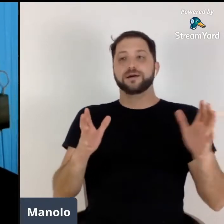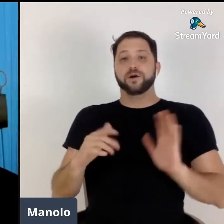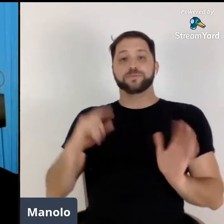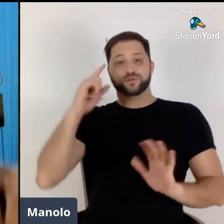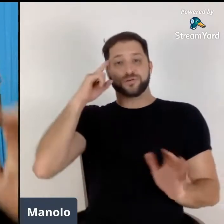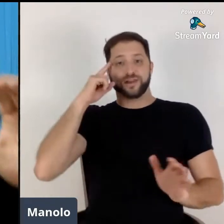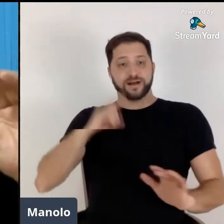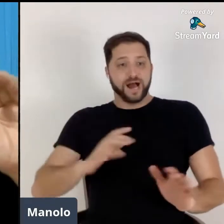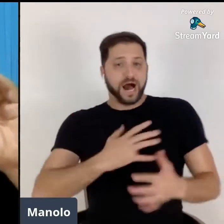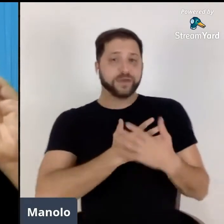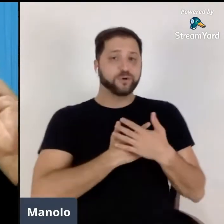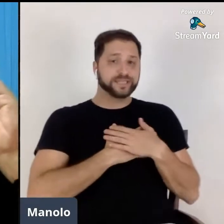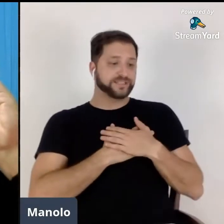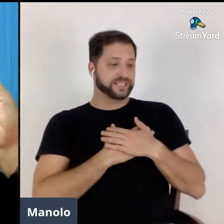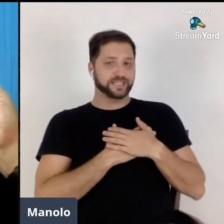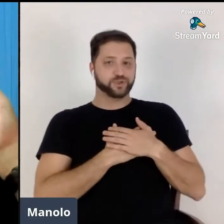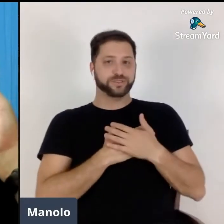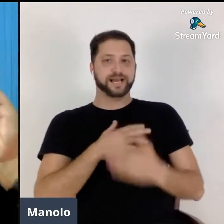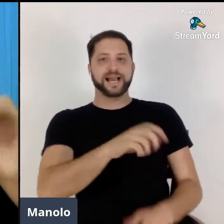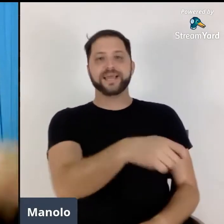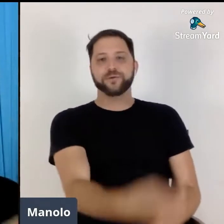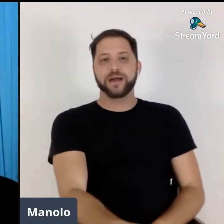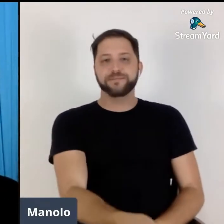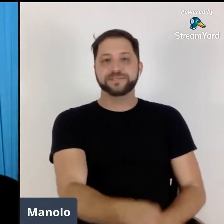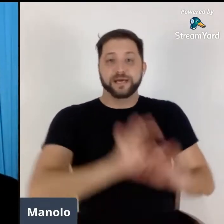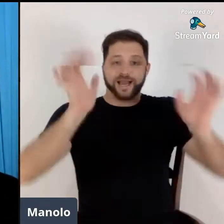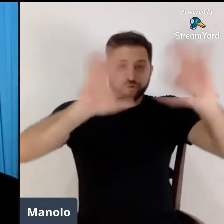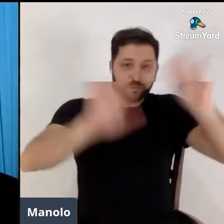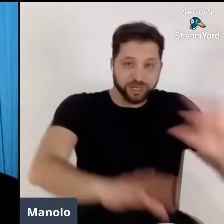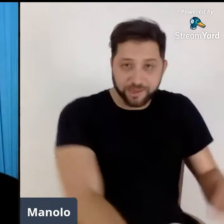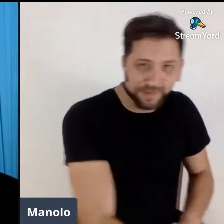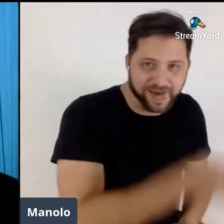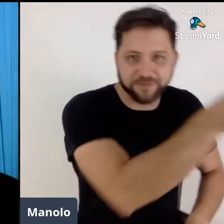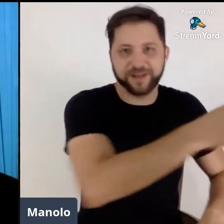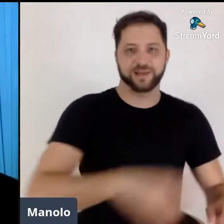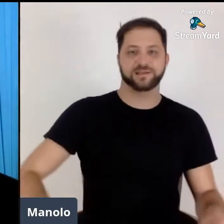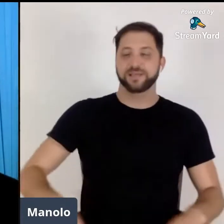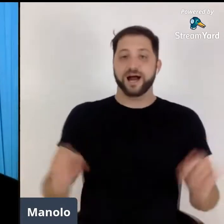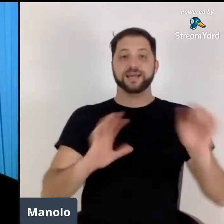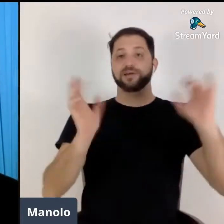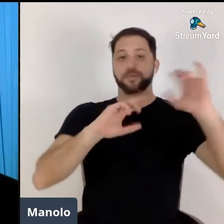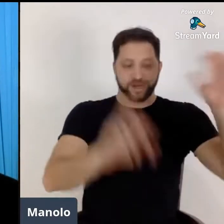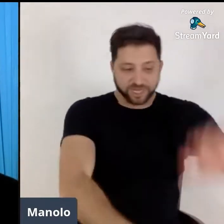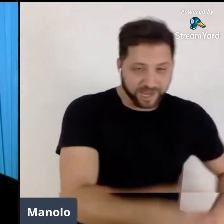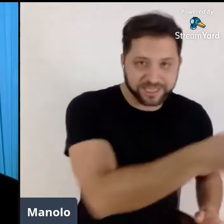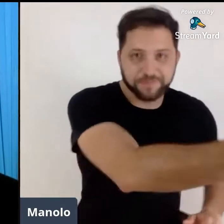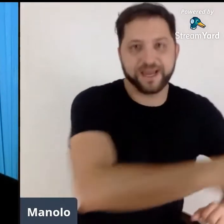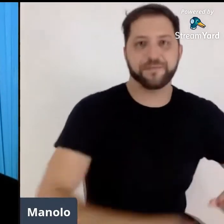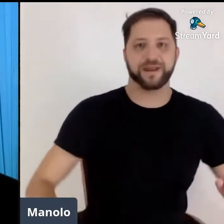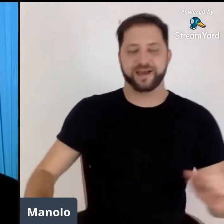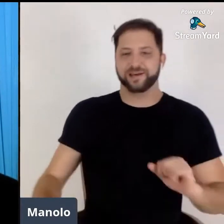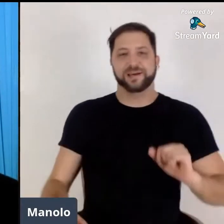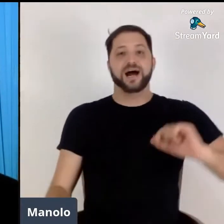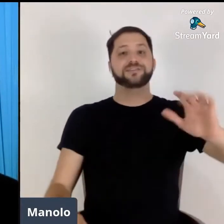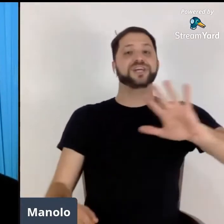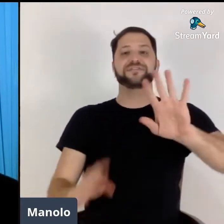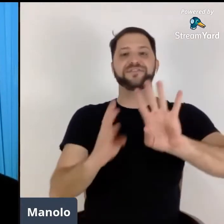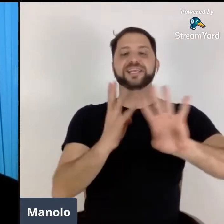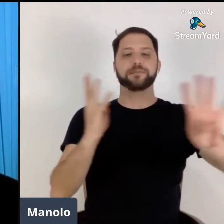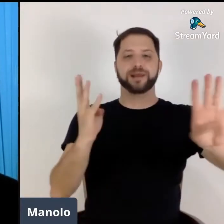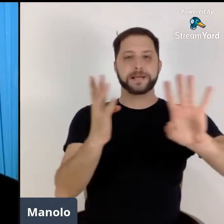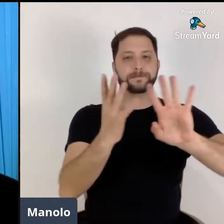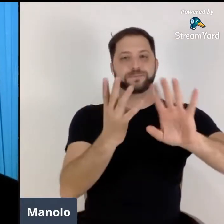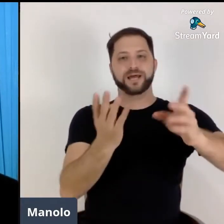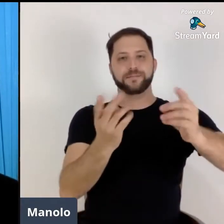estava lá, o pessoal falava, ai, coitadinha da surda, caiu um lápis, ai, tudo bem, ela pegava para ela. Ai, caiu uma borracha, ai, ia pegar para ela. Ai,